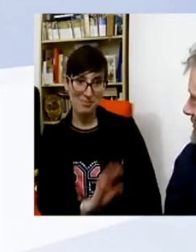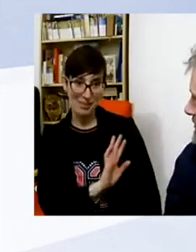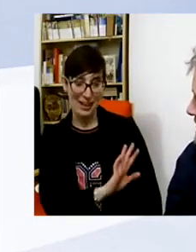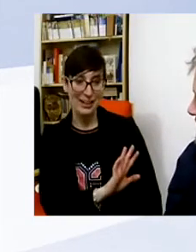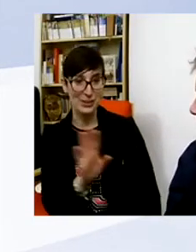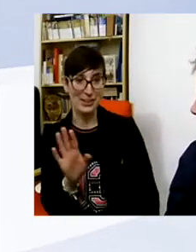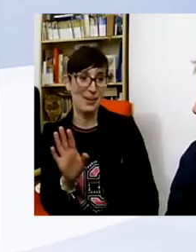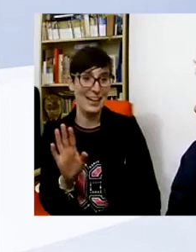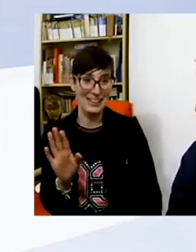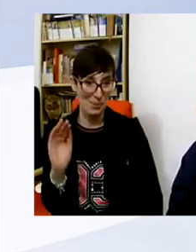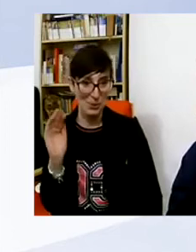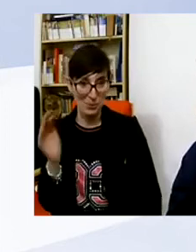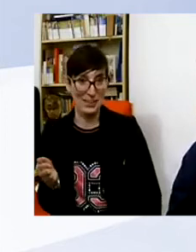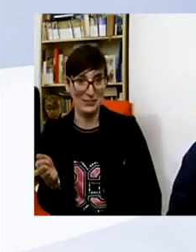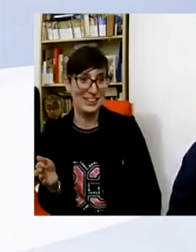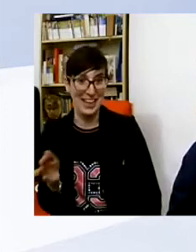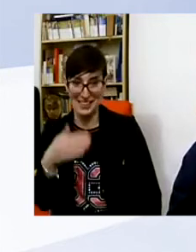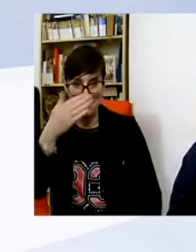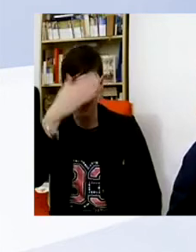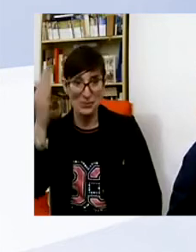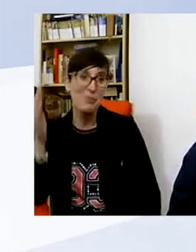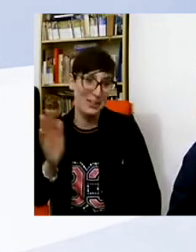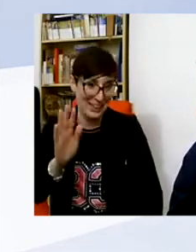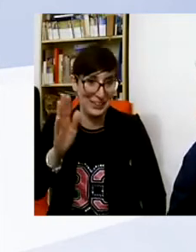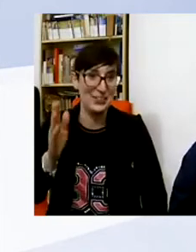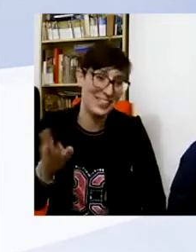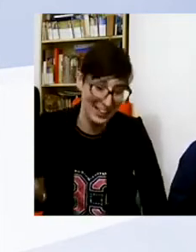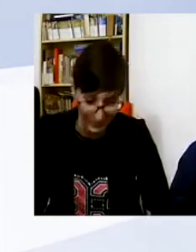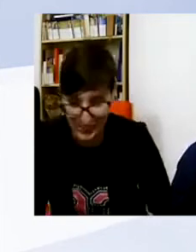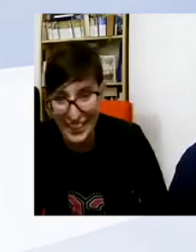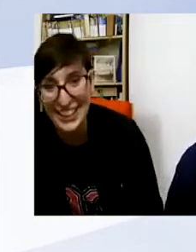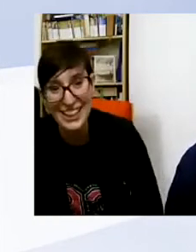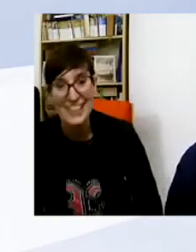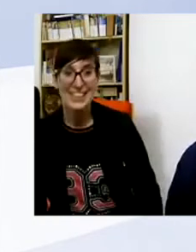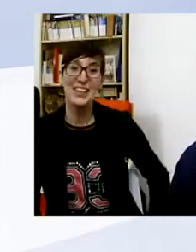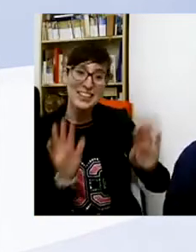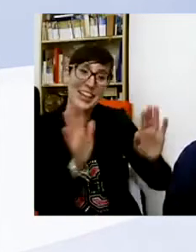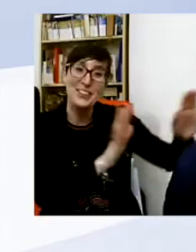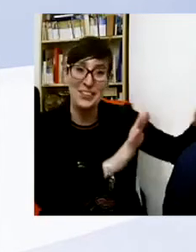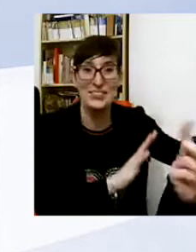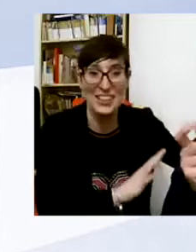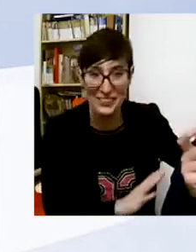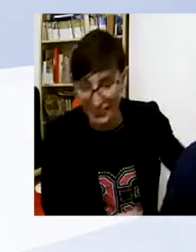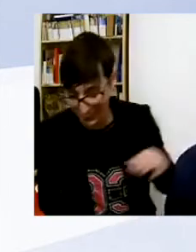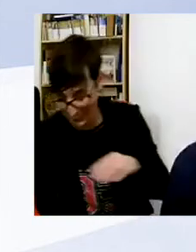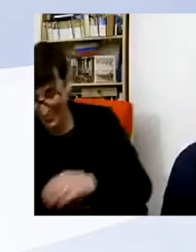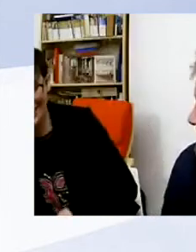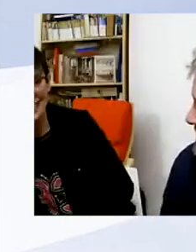cose. Allora, magari da dopo che ho picchiato la testa, il mento potrei anche cominciare, non so. Ma intanto lascio fare a